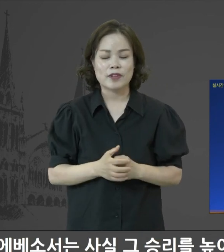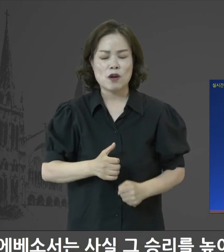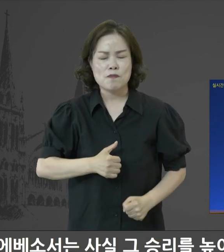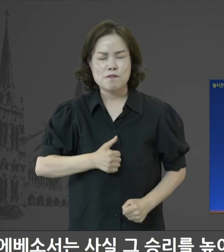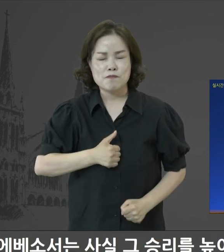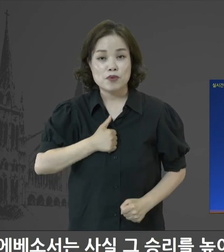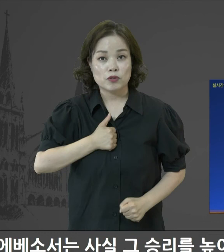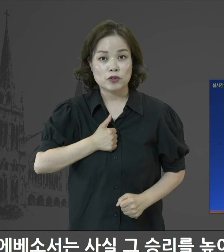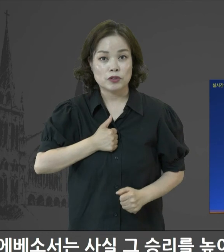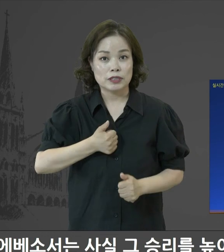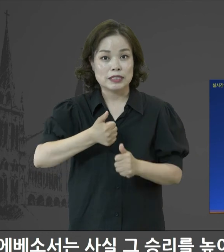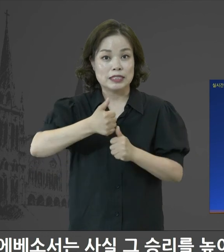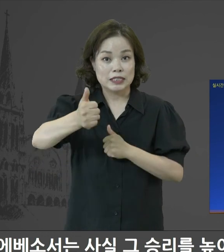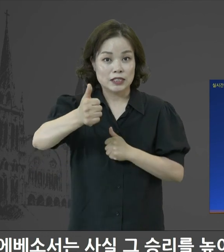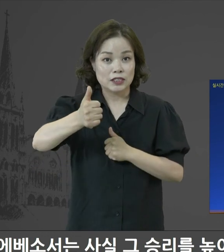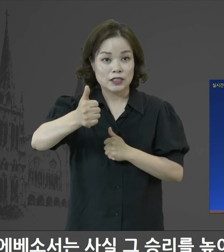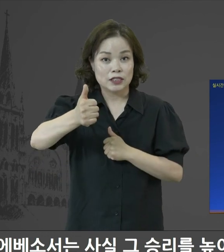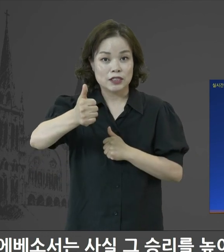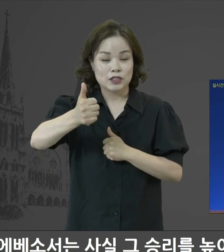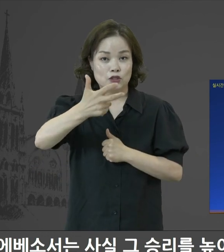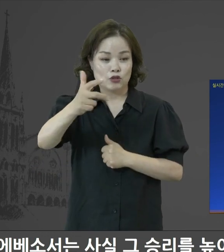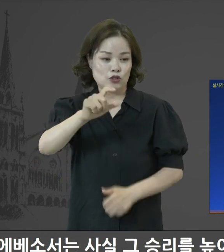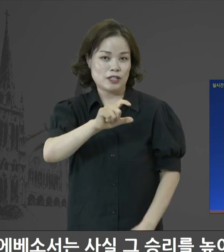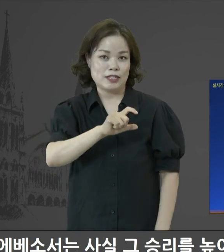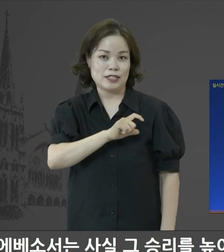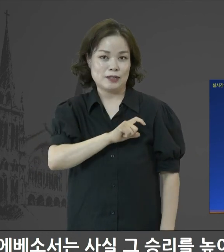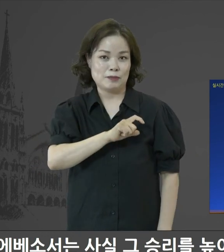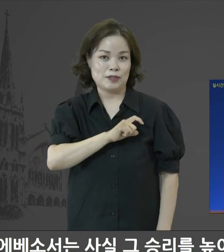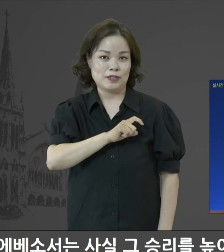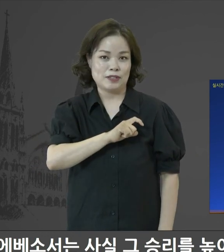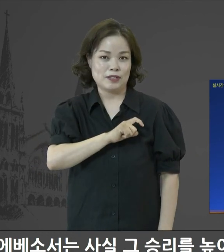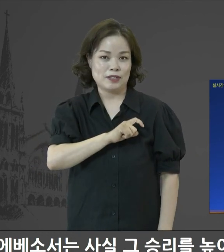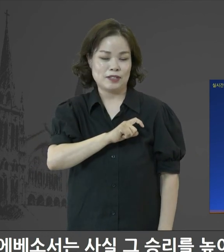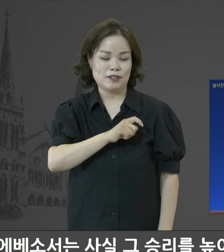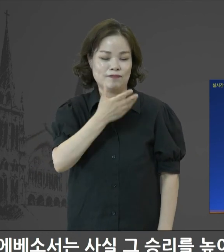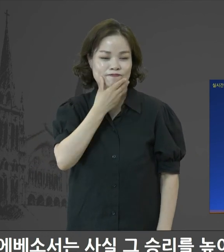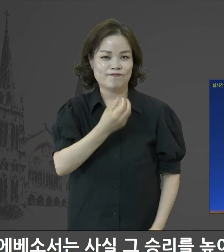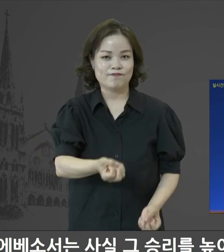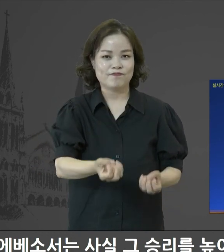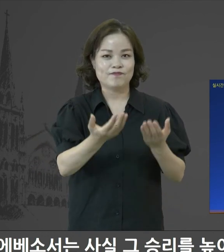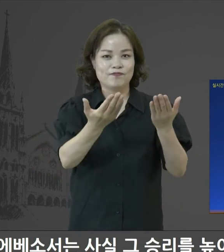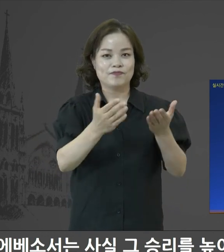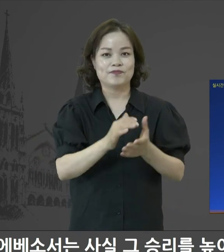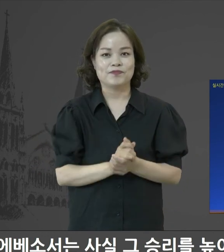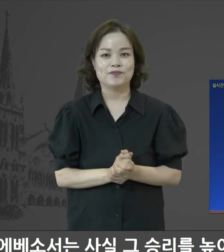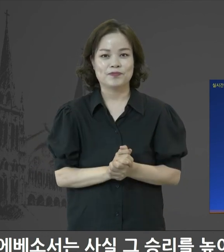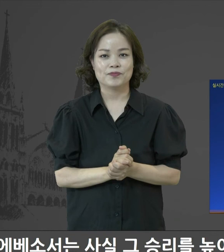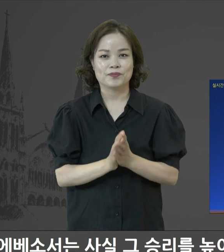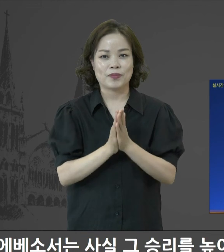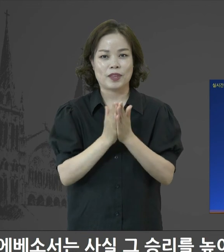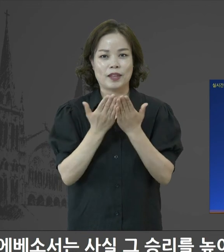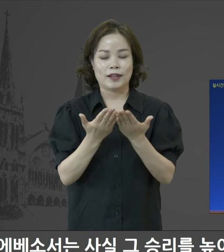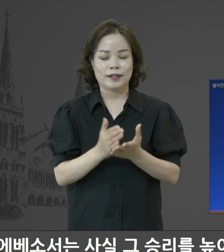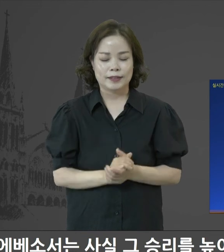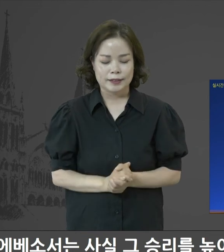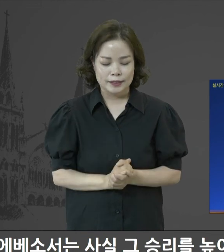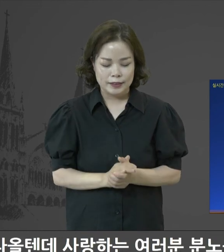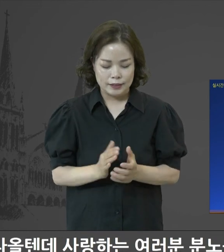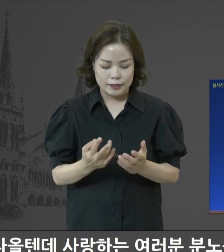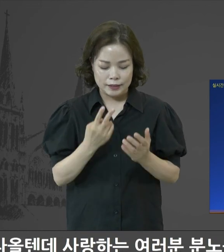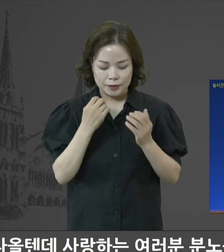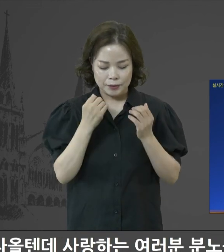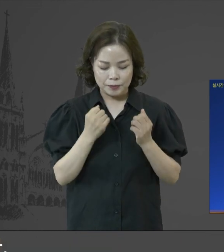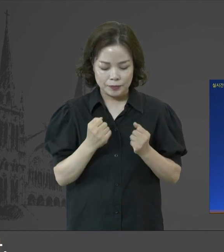분노를 꼭 이기시는 성도 되시기를 주의 이름으로 축원합니다. 기도하겠습니다. 살아계신